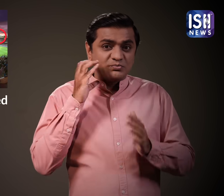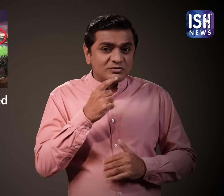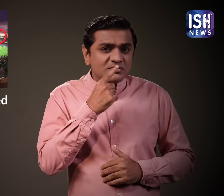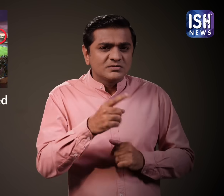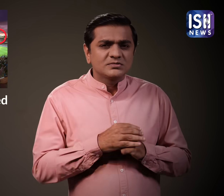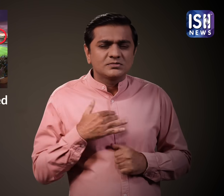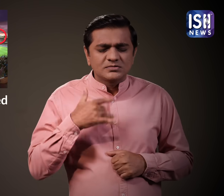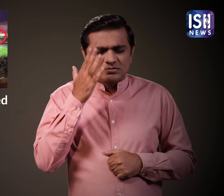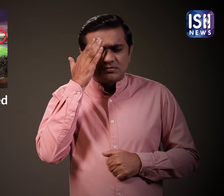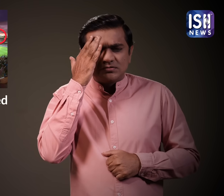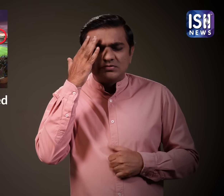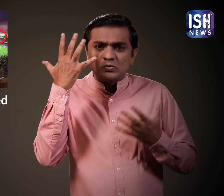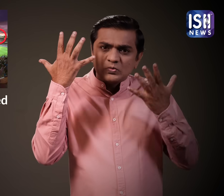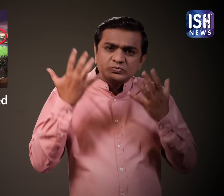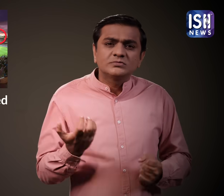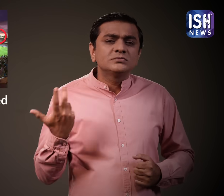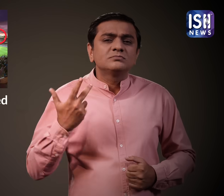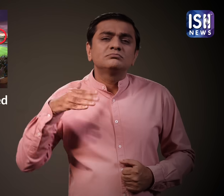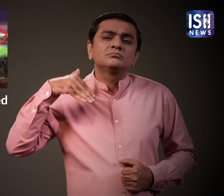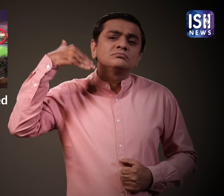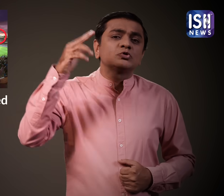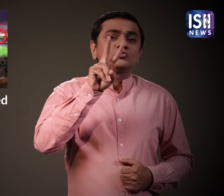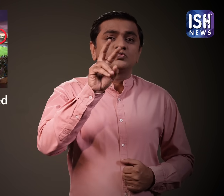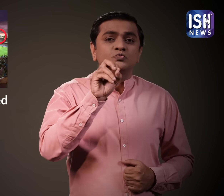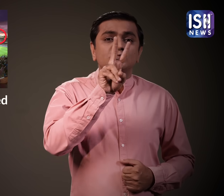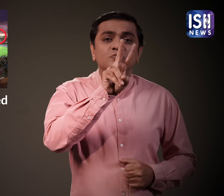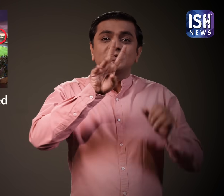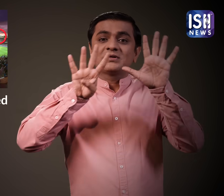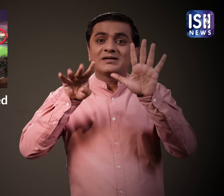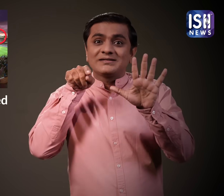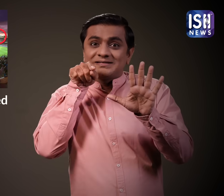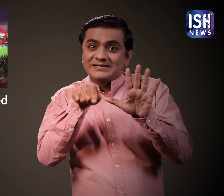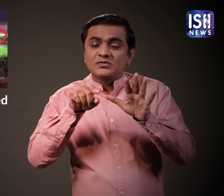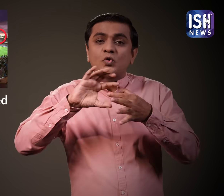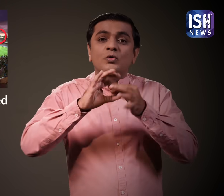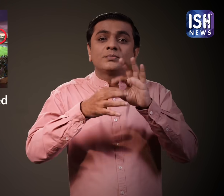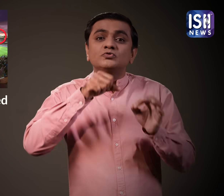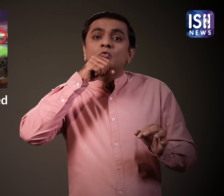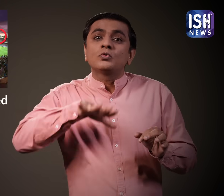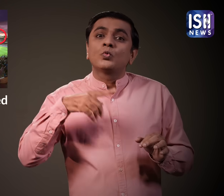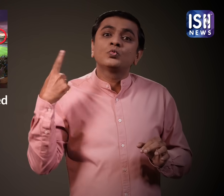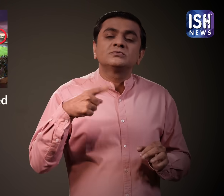उन्होंने कहा ये एक सपना है कि हम भारत में 2029 युवा ओलेंपिक